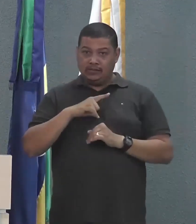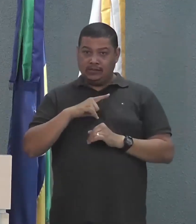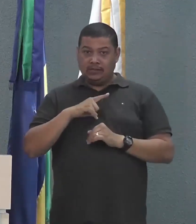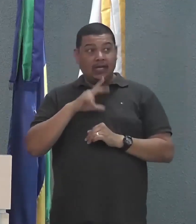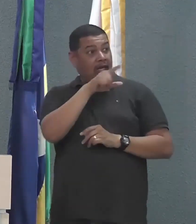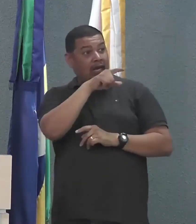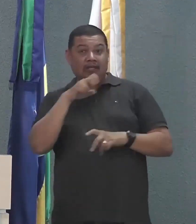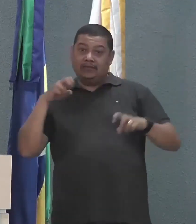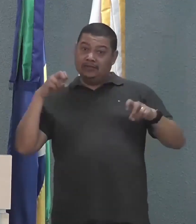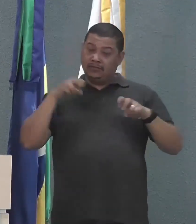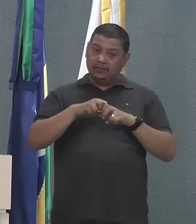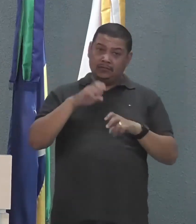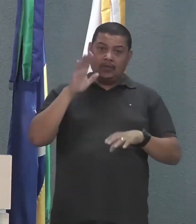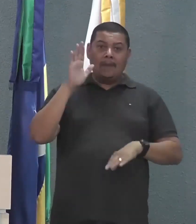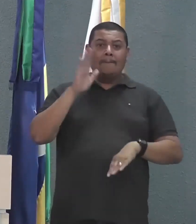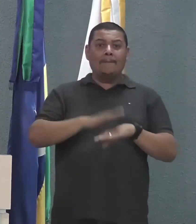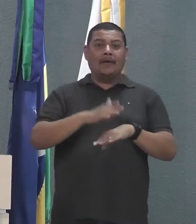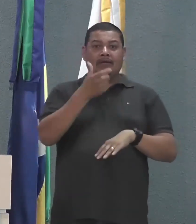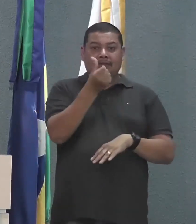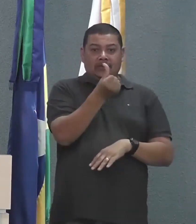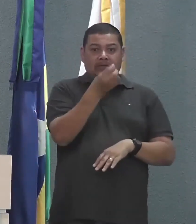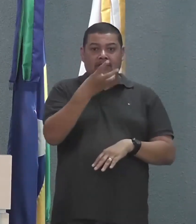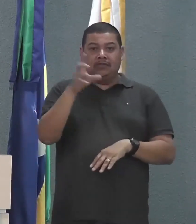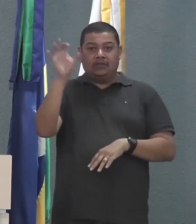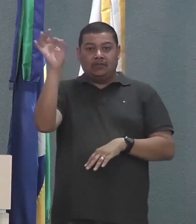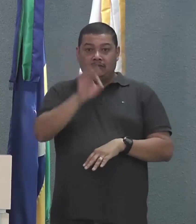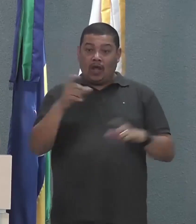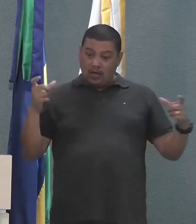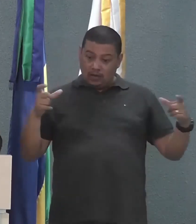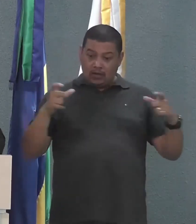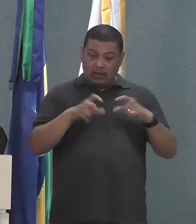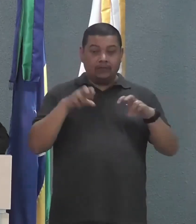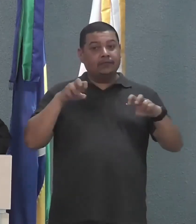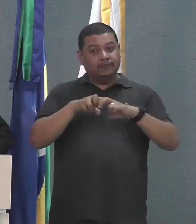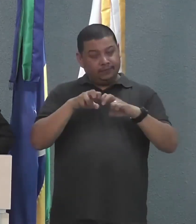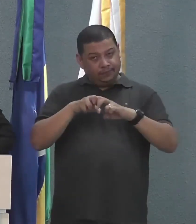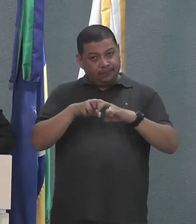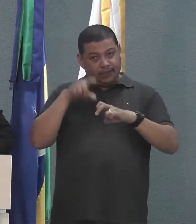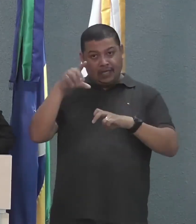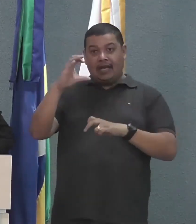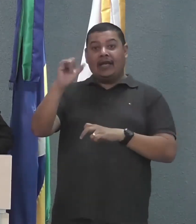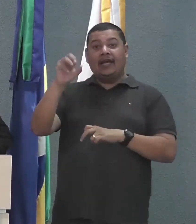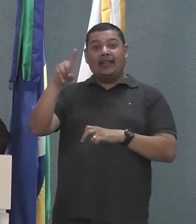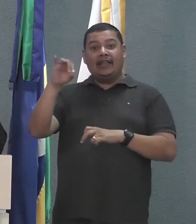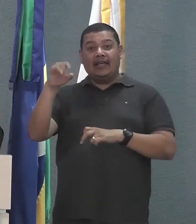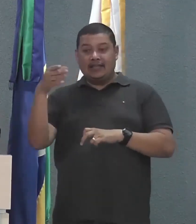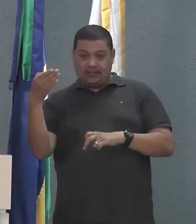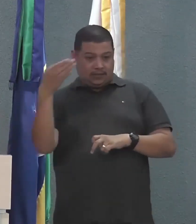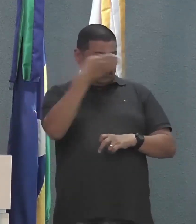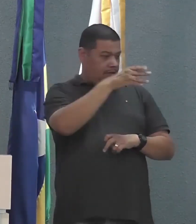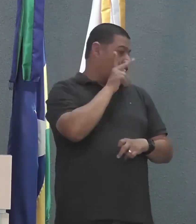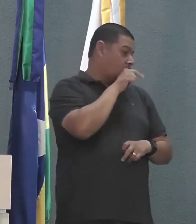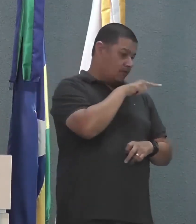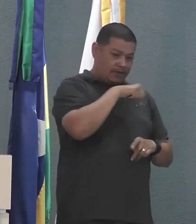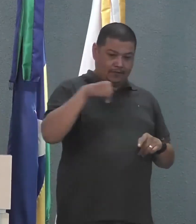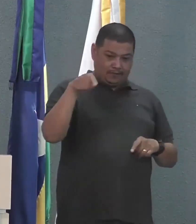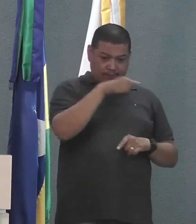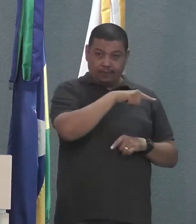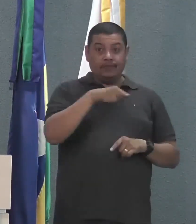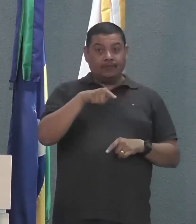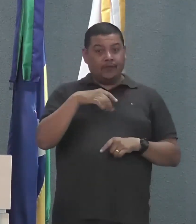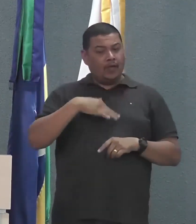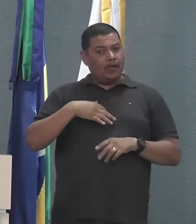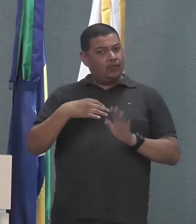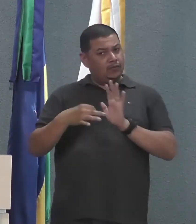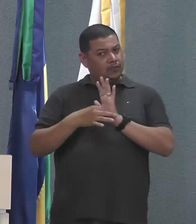os acidentes em mais de 63% entre Candeias do Jamari e Porto Velho. A única solução rápida é